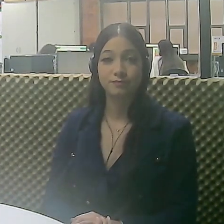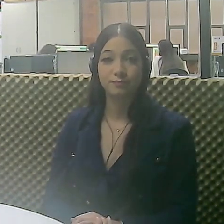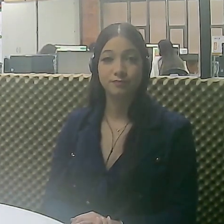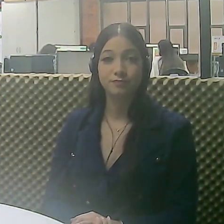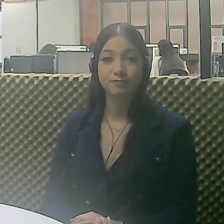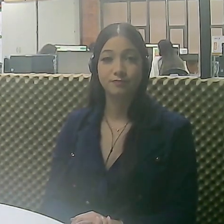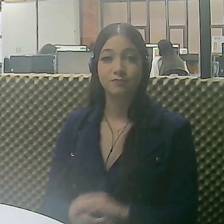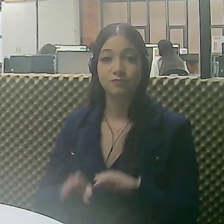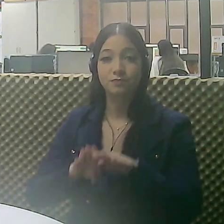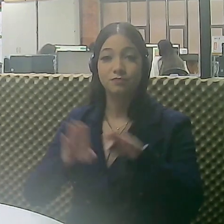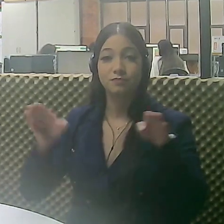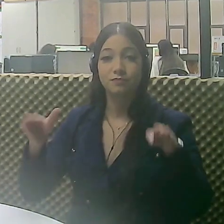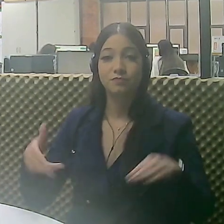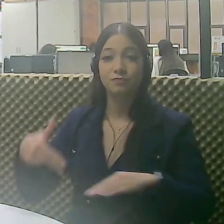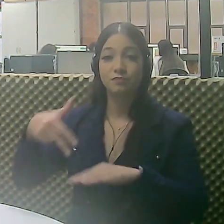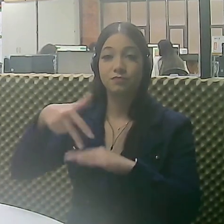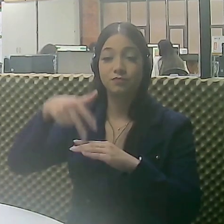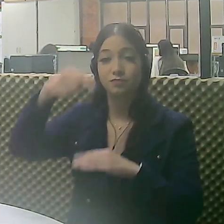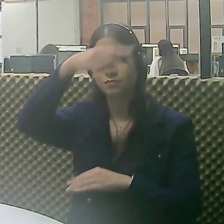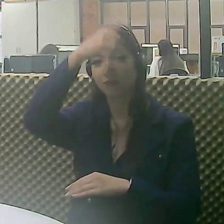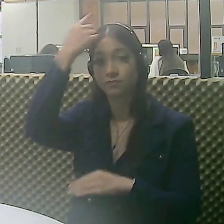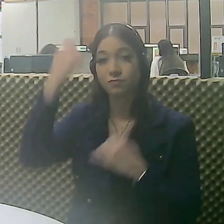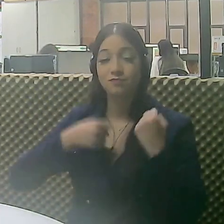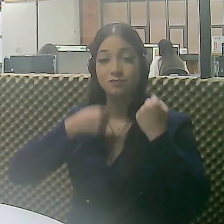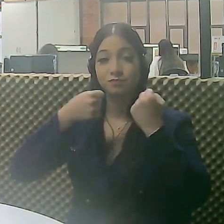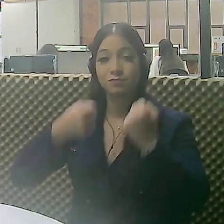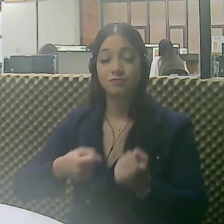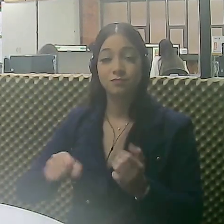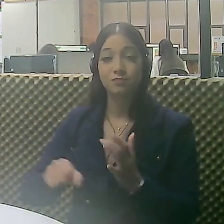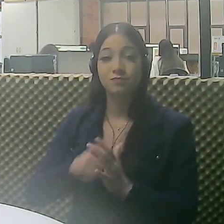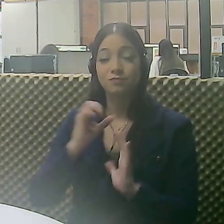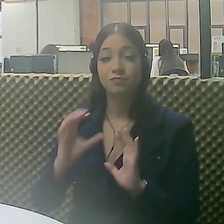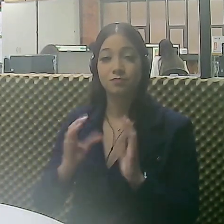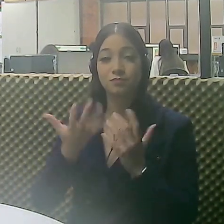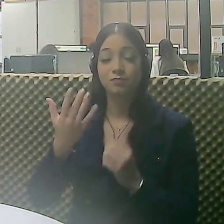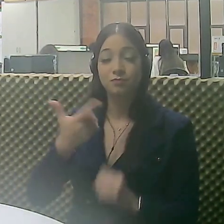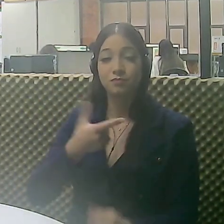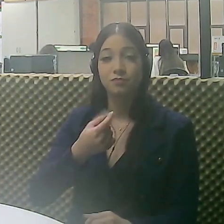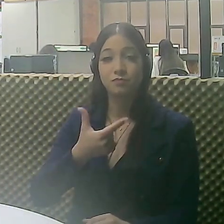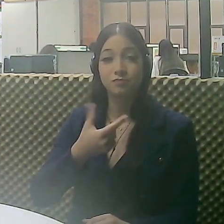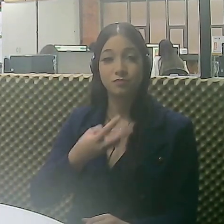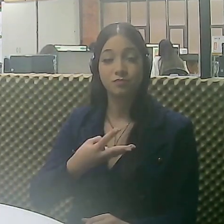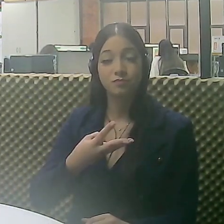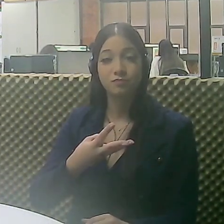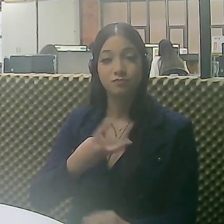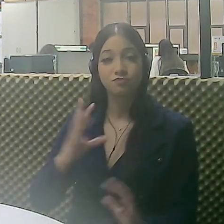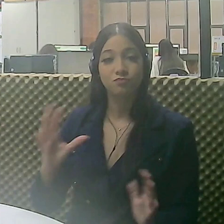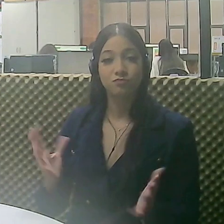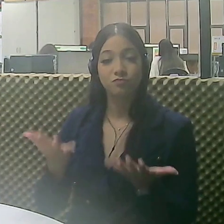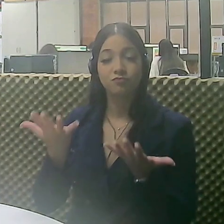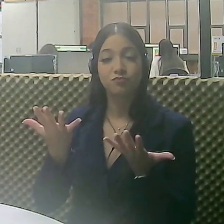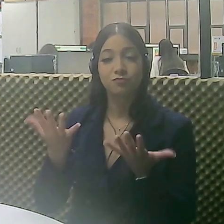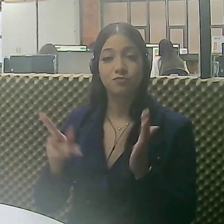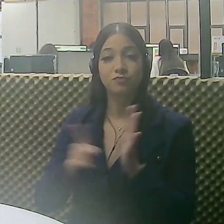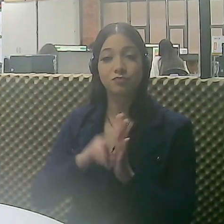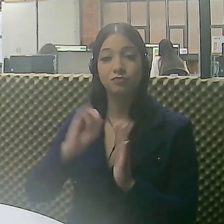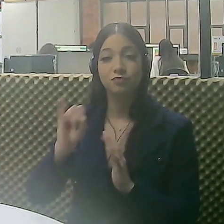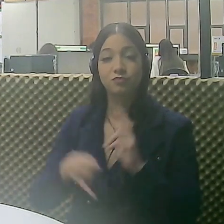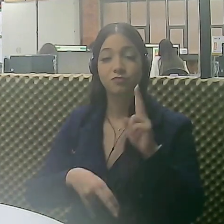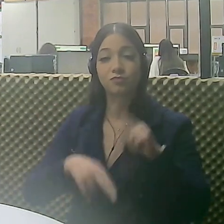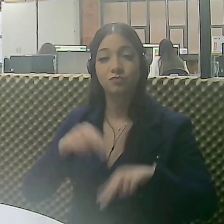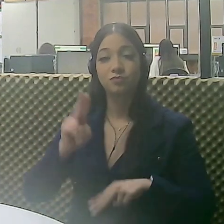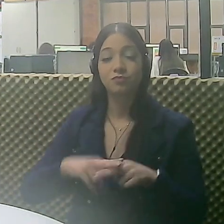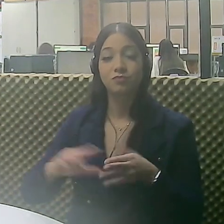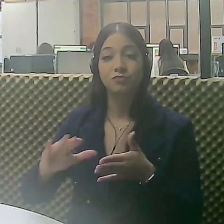Palco móvel movimento São Jorge na primeira edição de 2023. Enaltecendo o período de celebrações juninas,